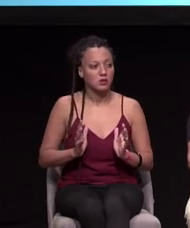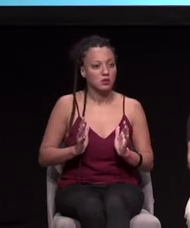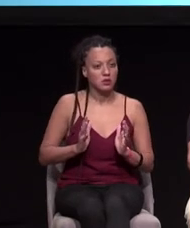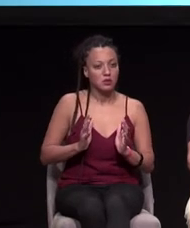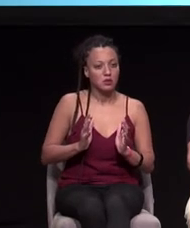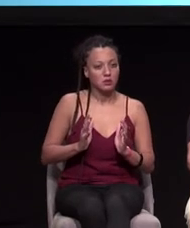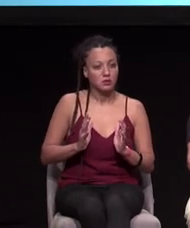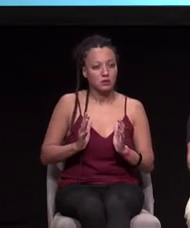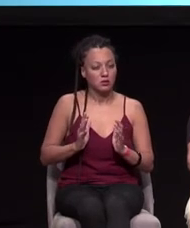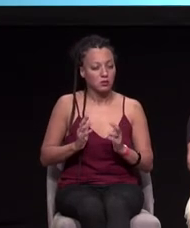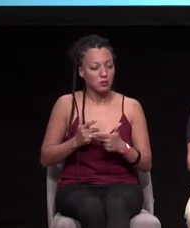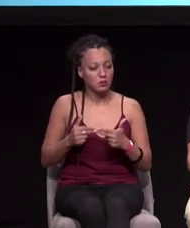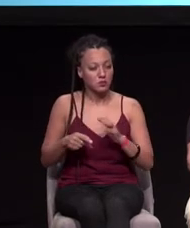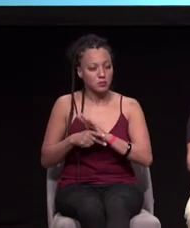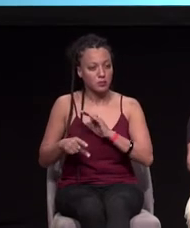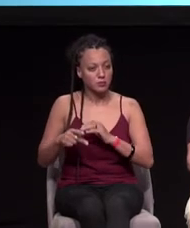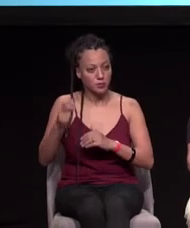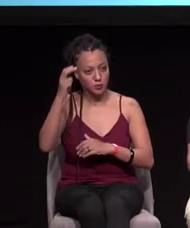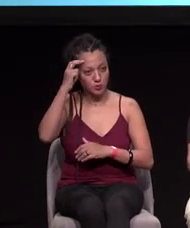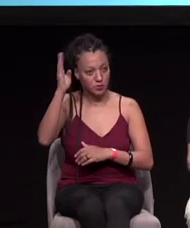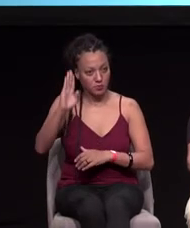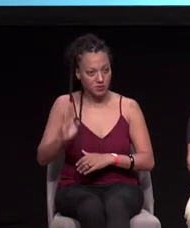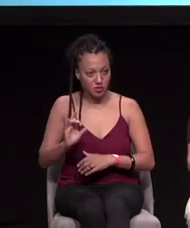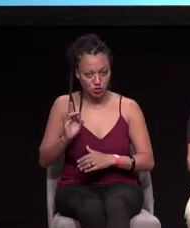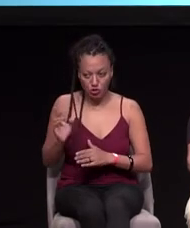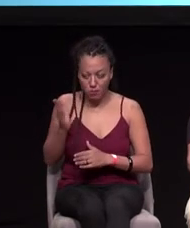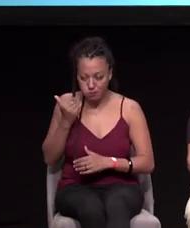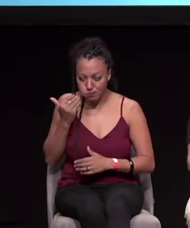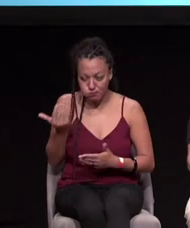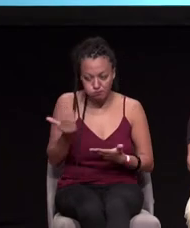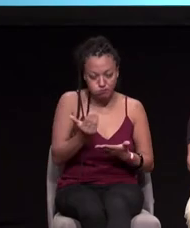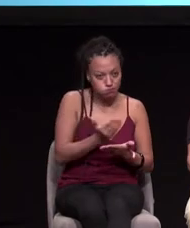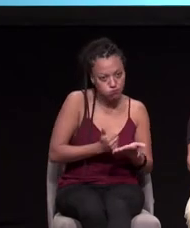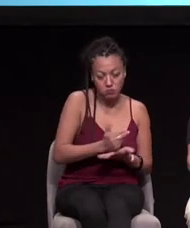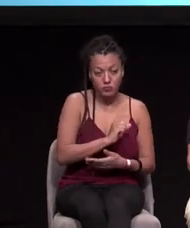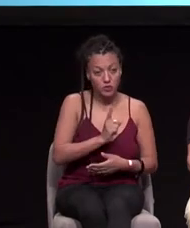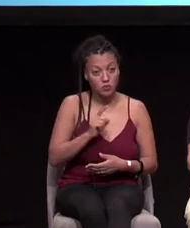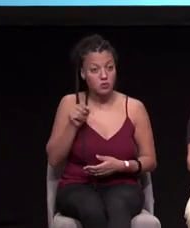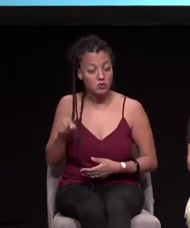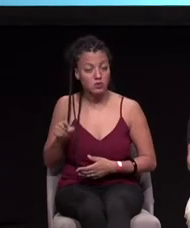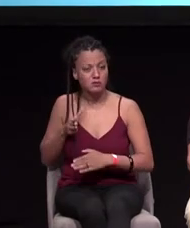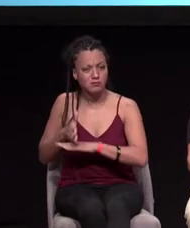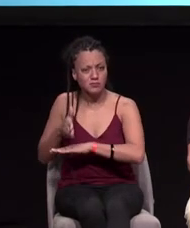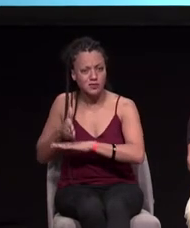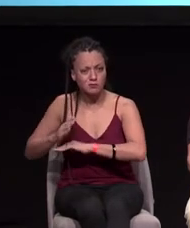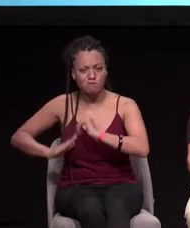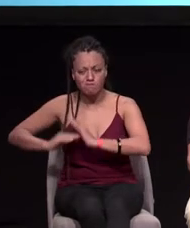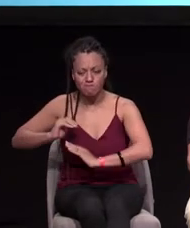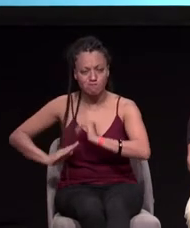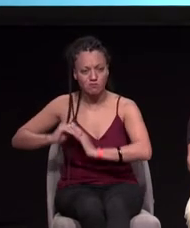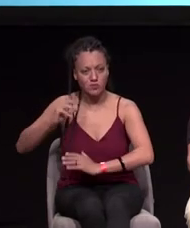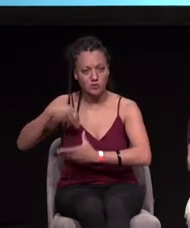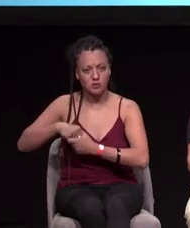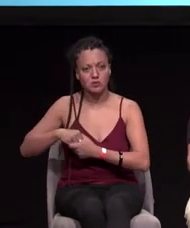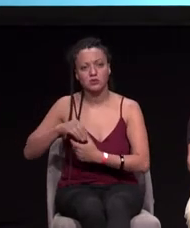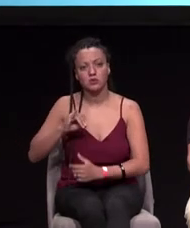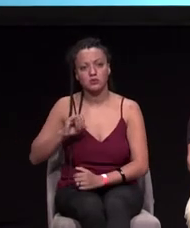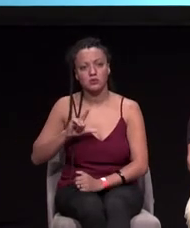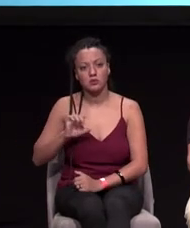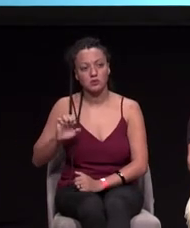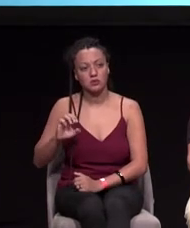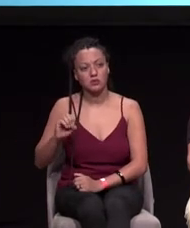pessoas da cultura brasileira ele vivenciou ele entrou e participou ativamente da dinâmica de dentro do ilê axé opô